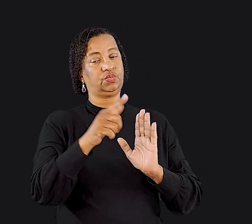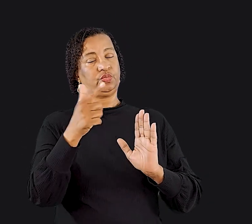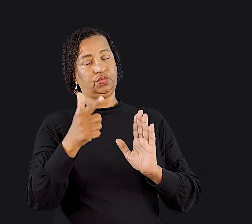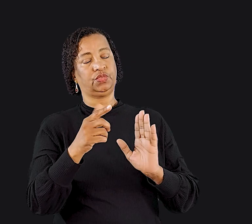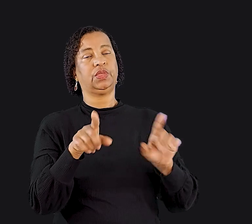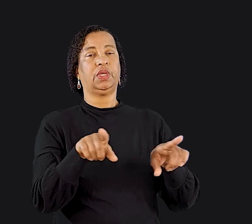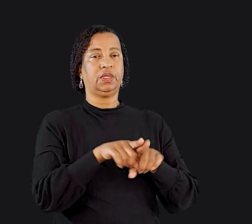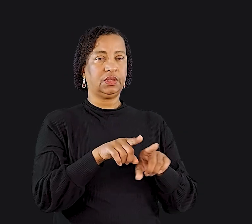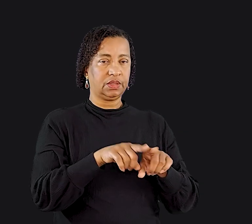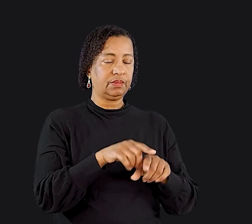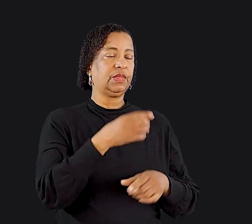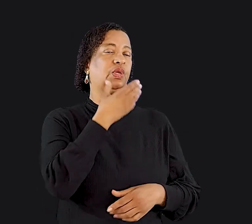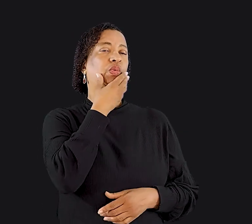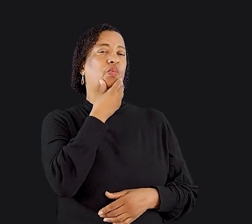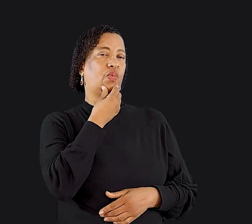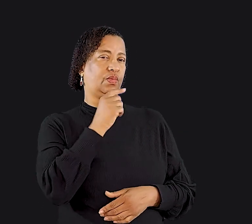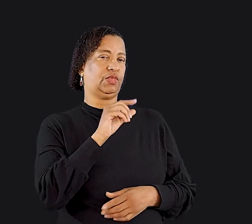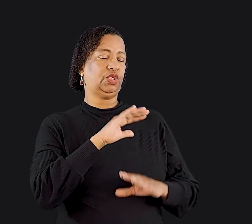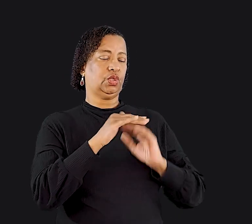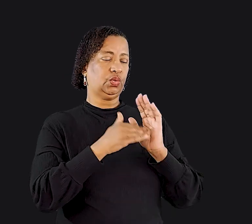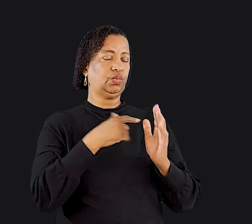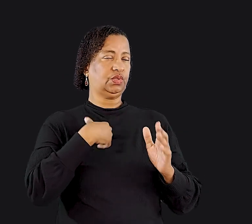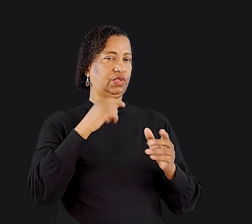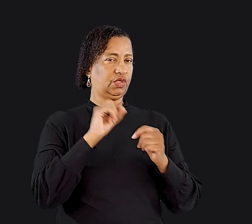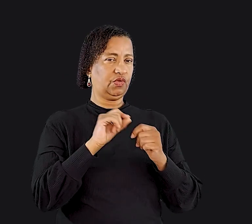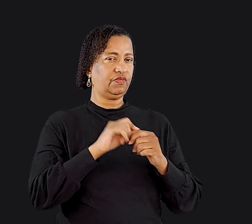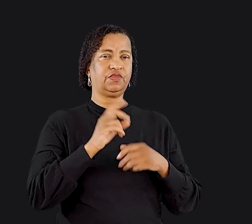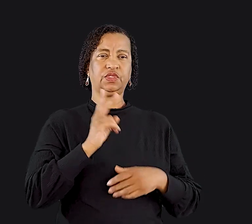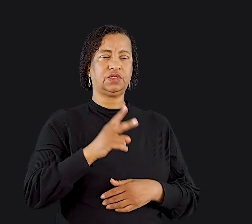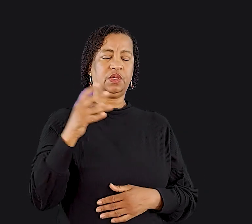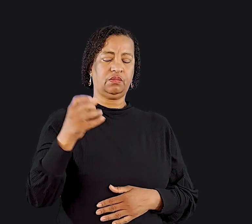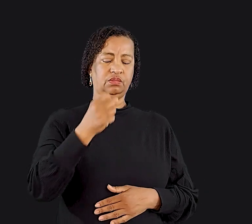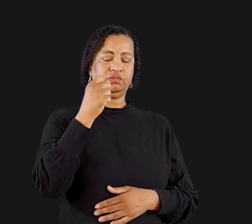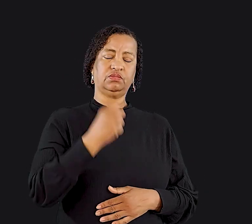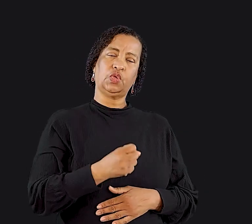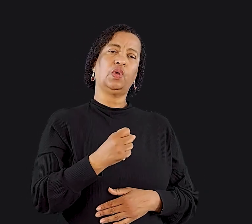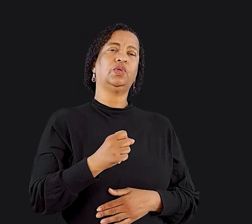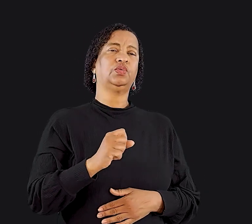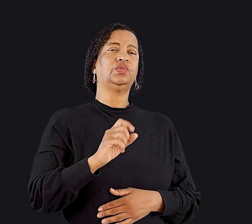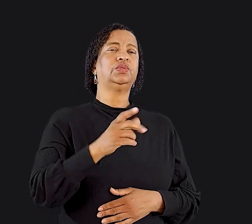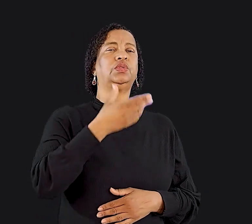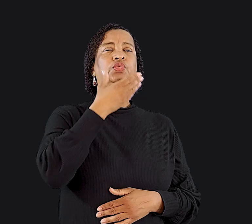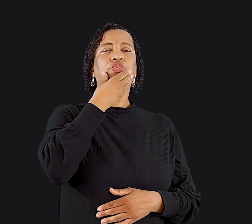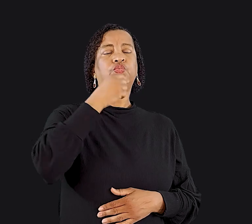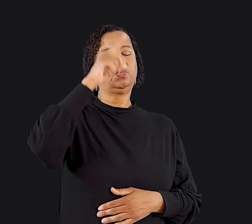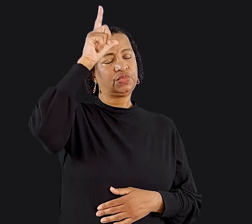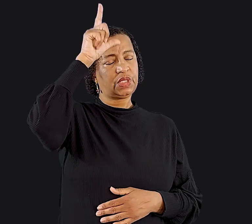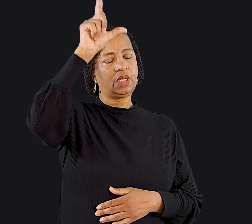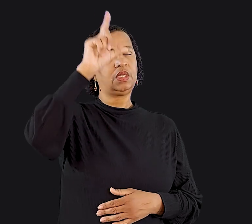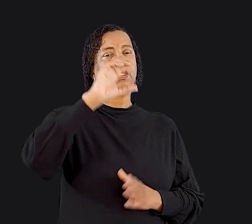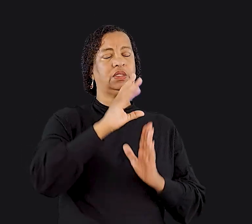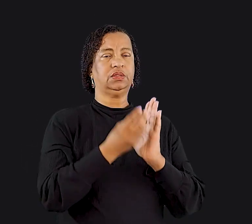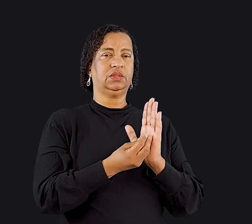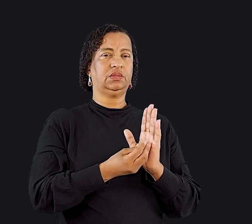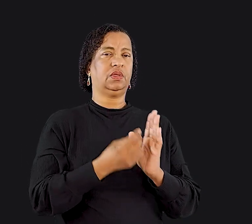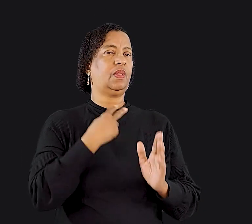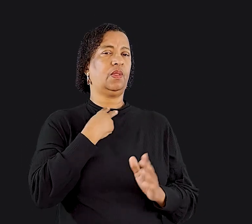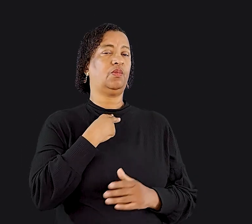também se aplica ao homem. Tudo o que fiz foi sempre sob a autoridade dos oficiais da igreja. Não poderia ser de outro